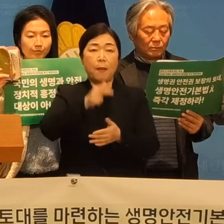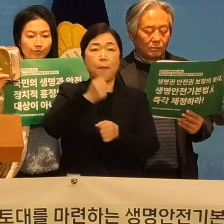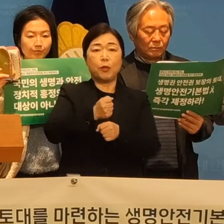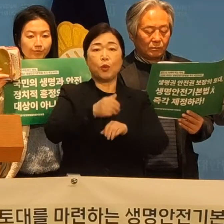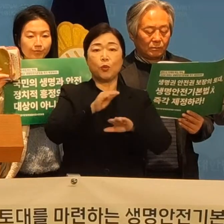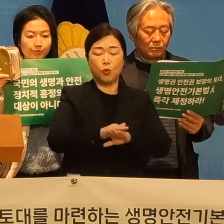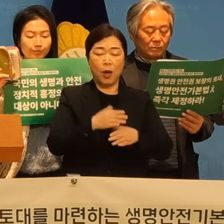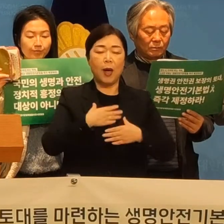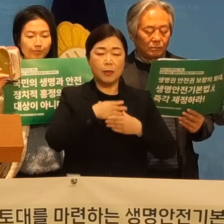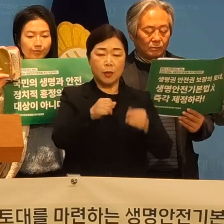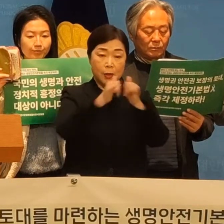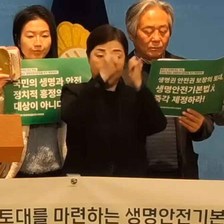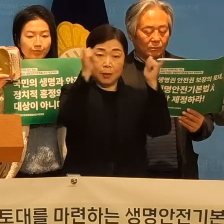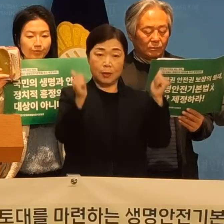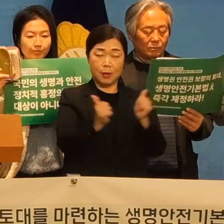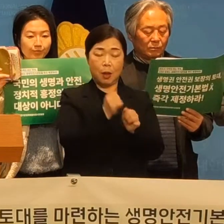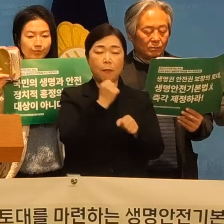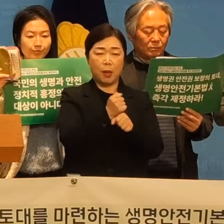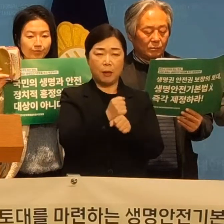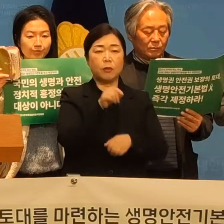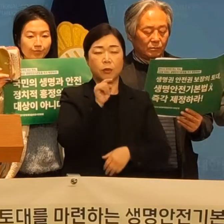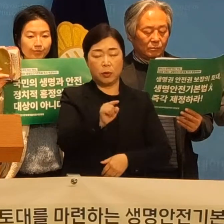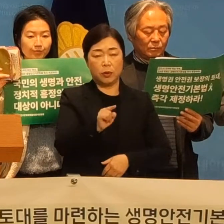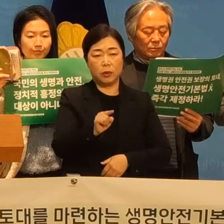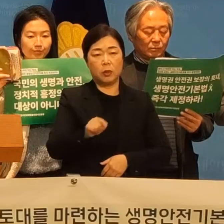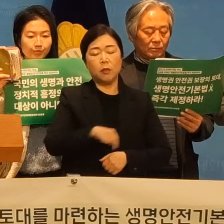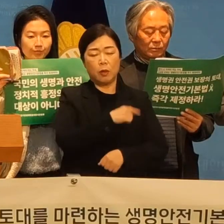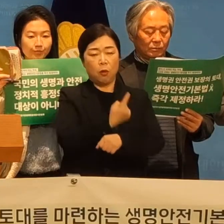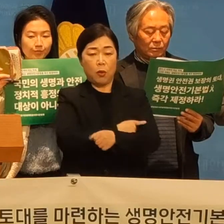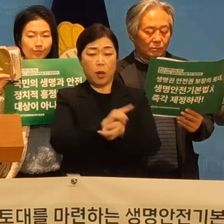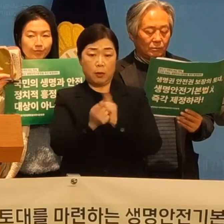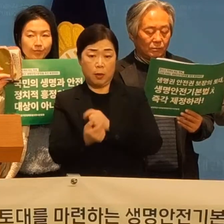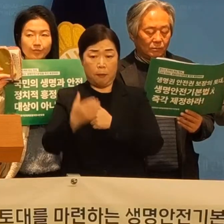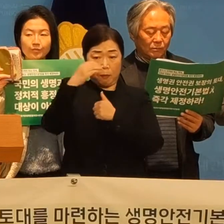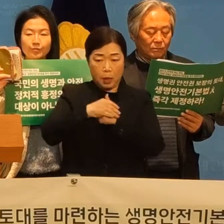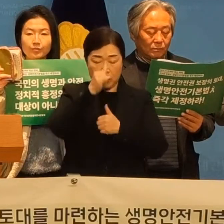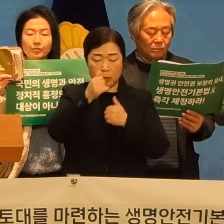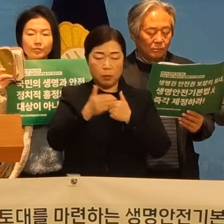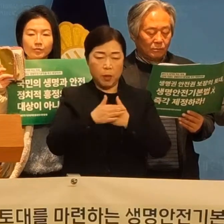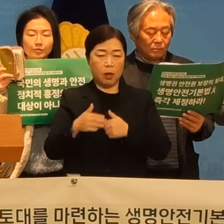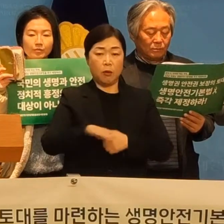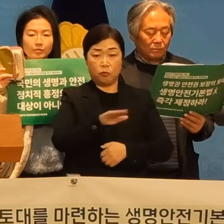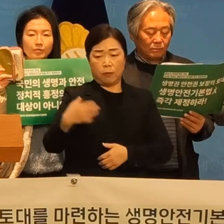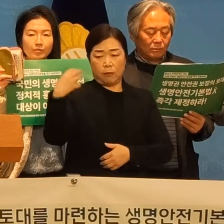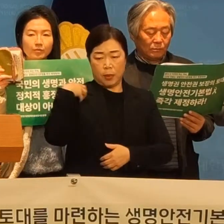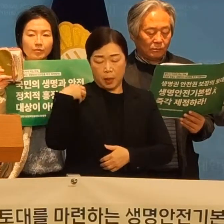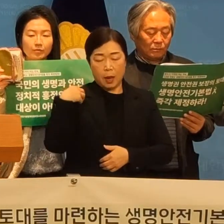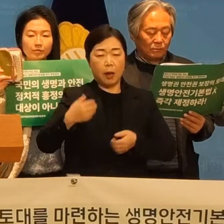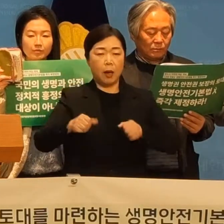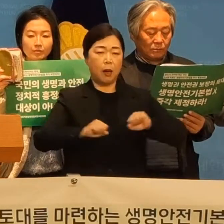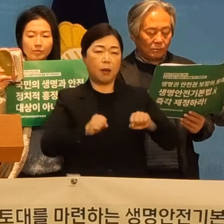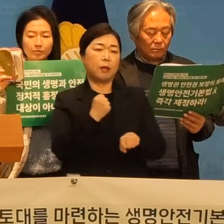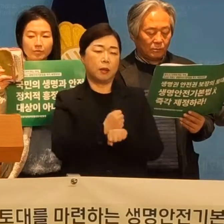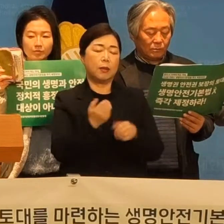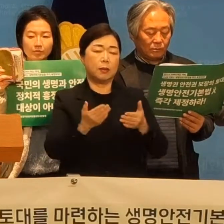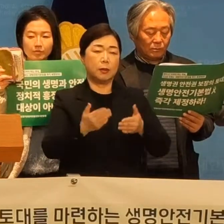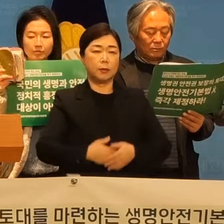안전사회를 실현하는 것이 시민으로부터 권한을 이임받은 국회의 의무입니다.